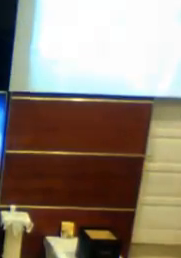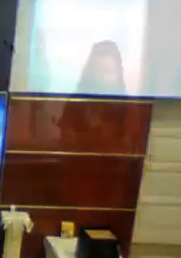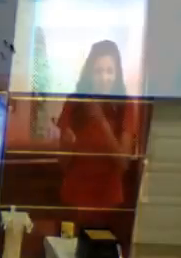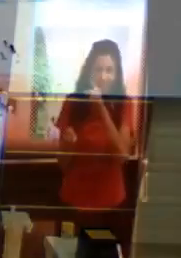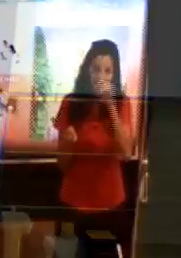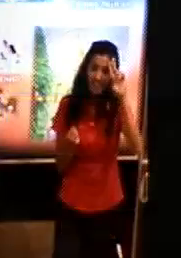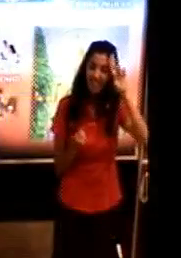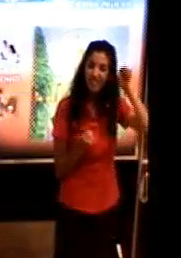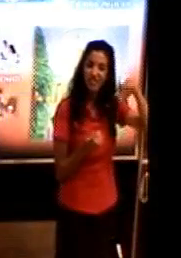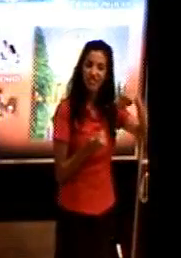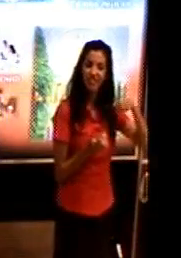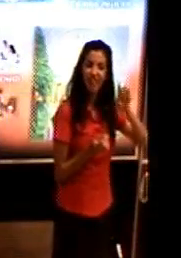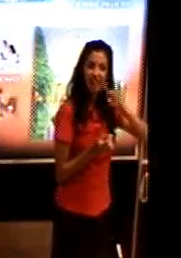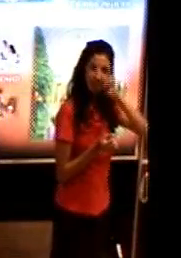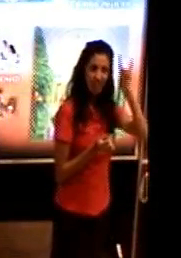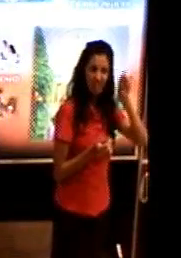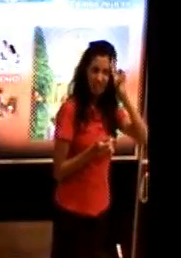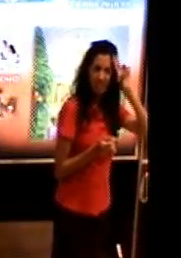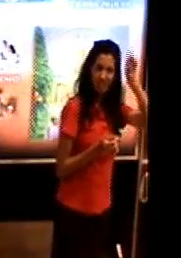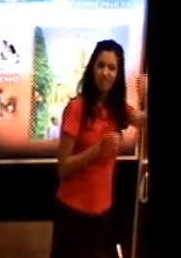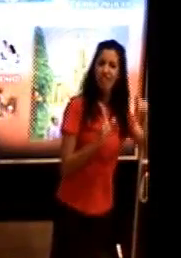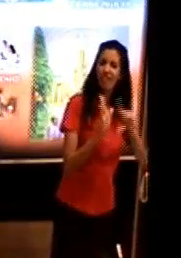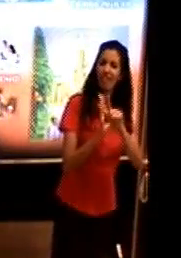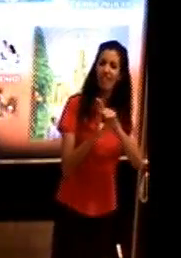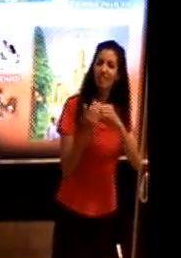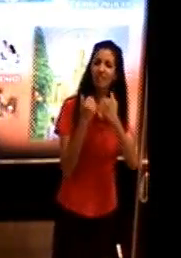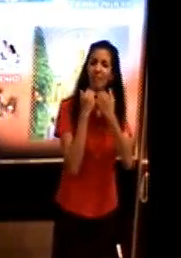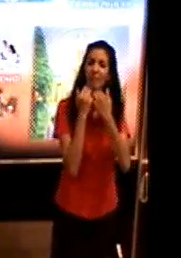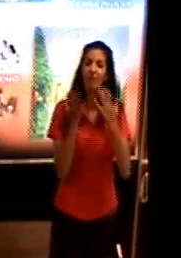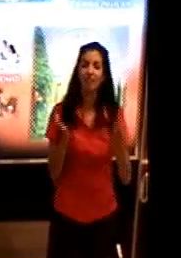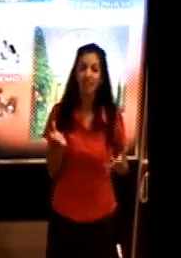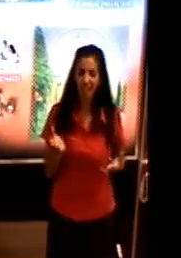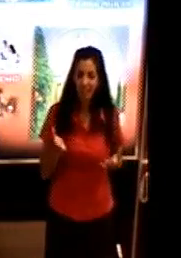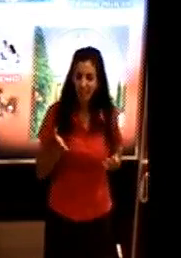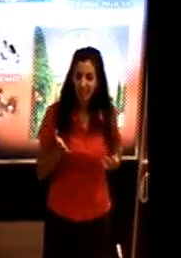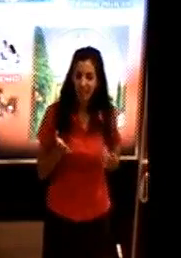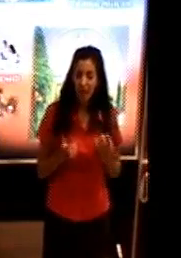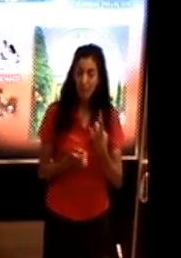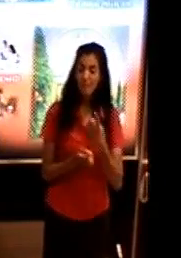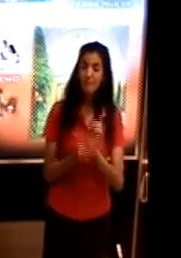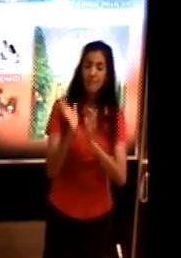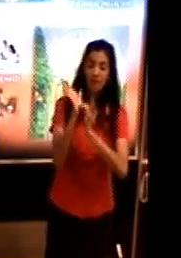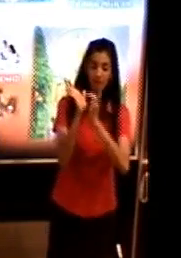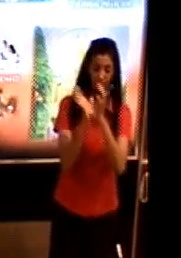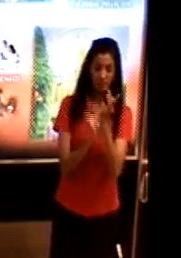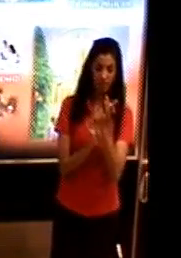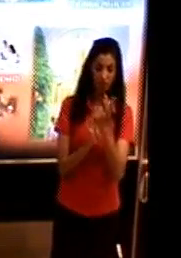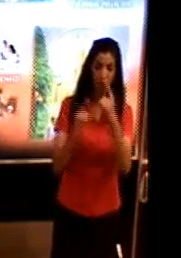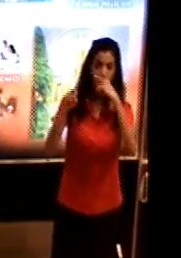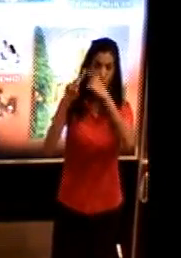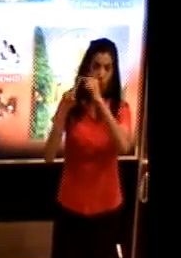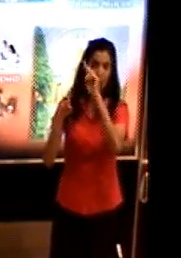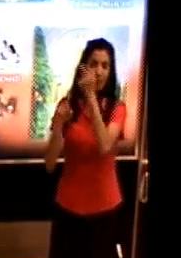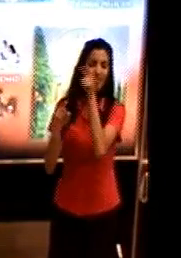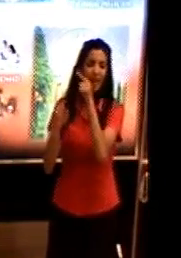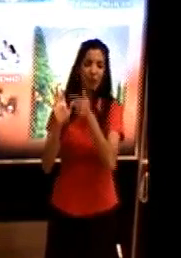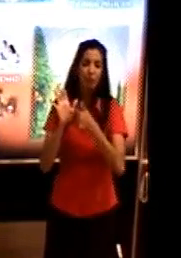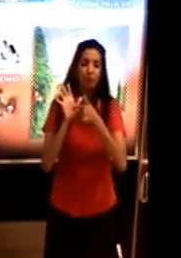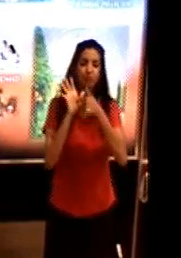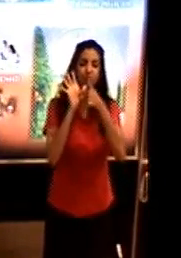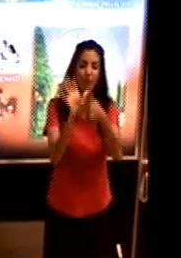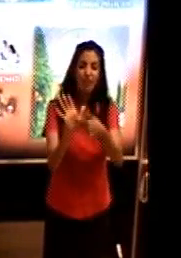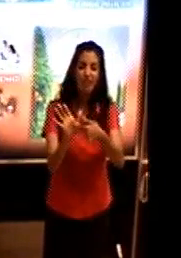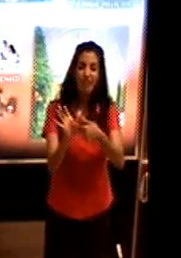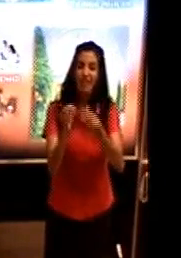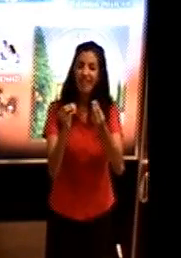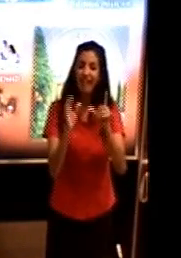quién? A Satanás, al príncipe del mal. Cristo demostró la eternidad